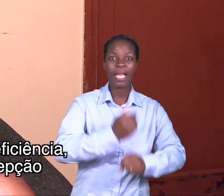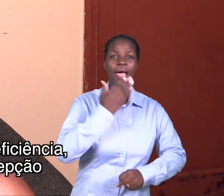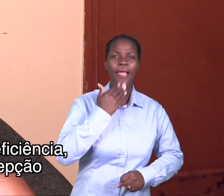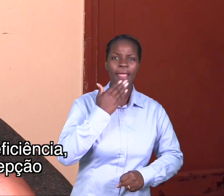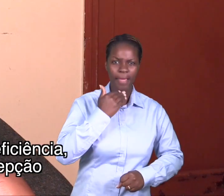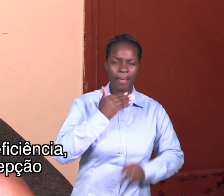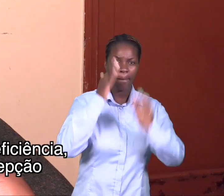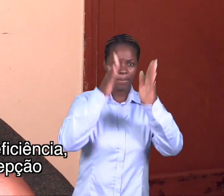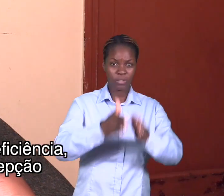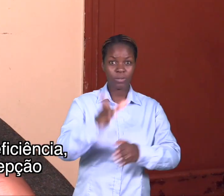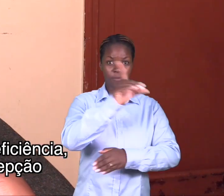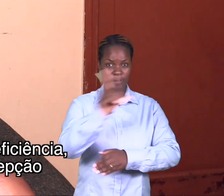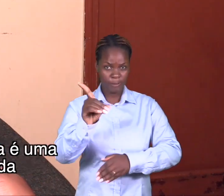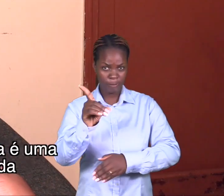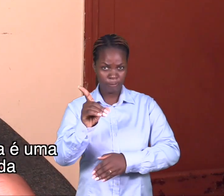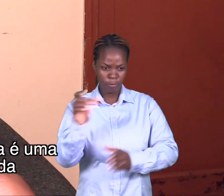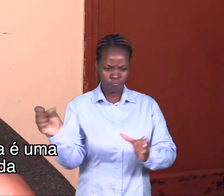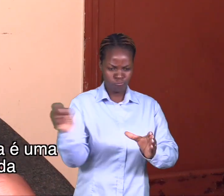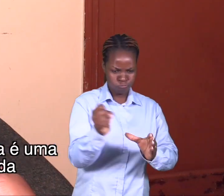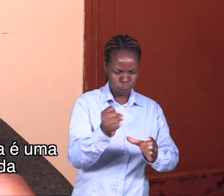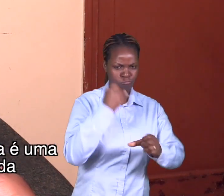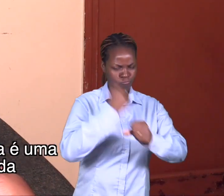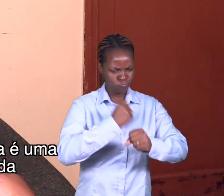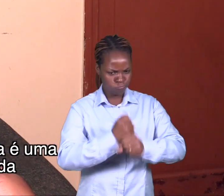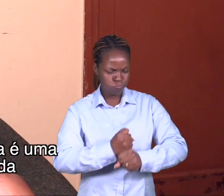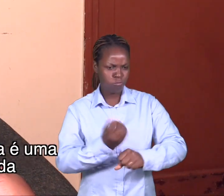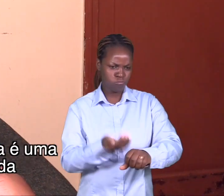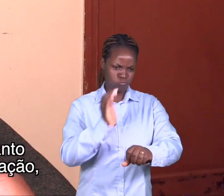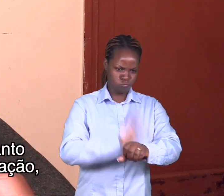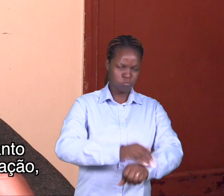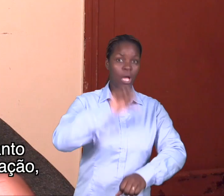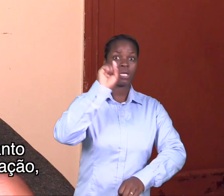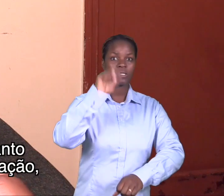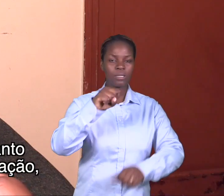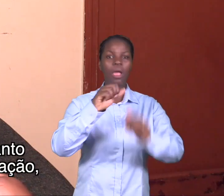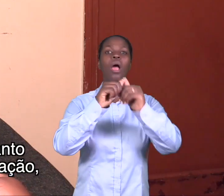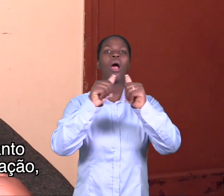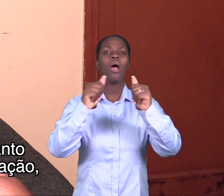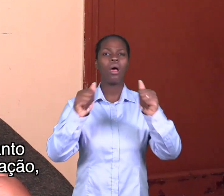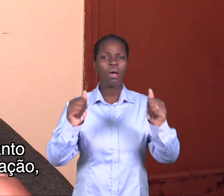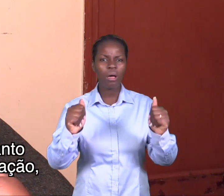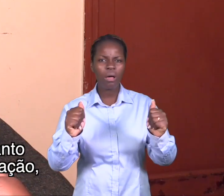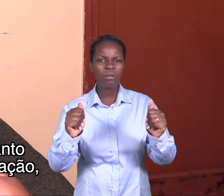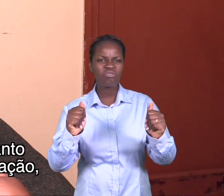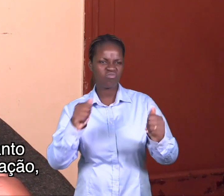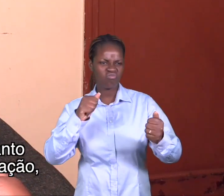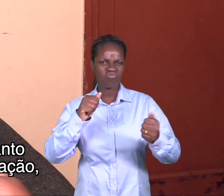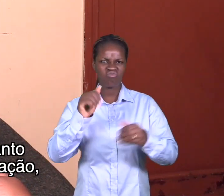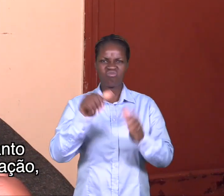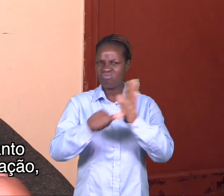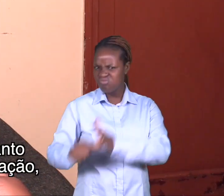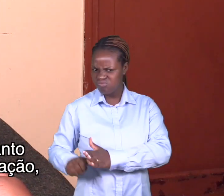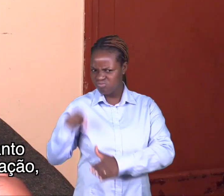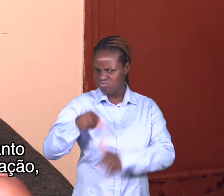até pode aceitar ou ter a percepção de que esta pessoa com deficiência é uma pessoa que está capacitada, tem experiência e não ter